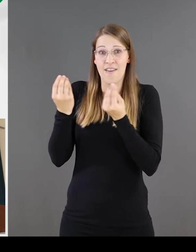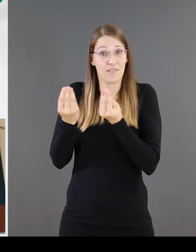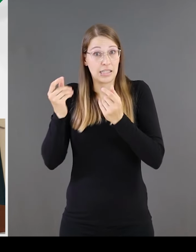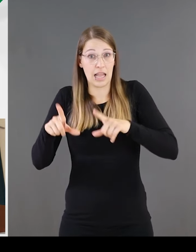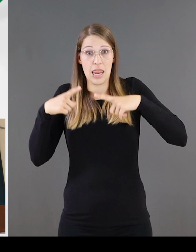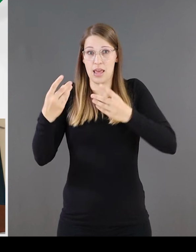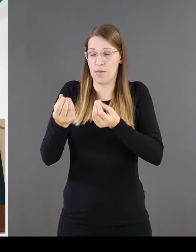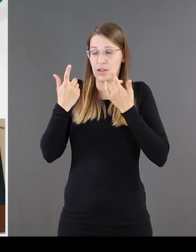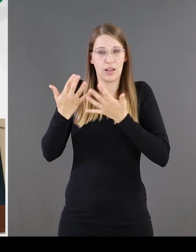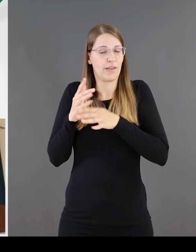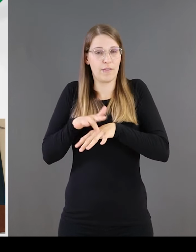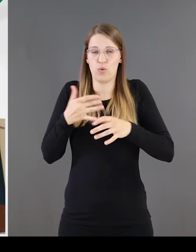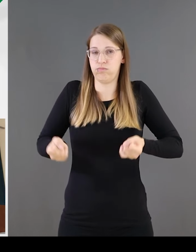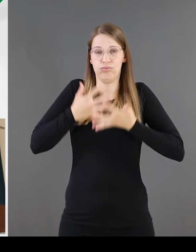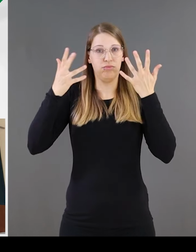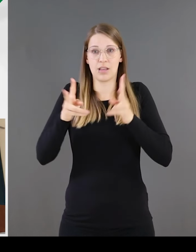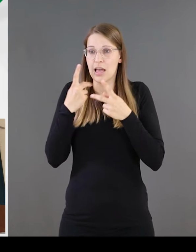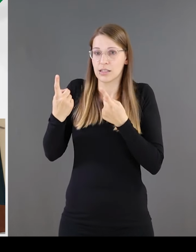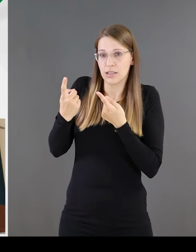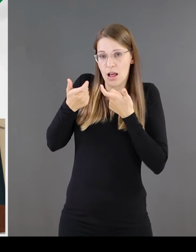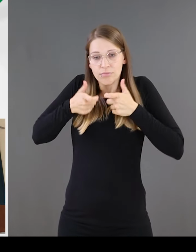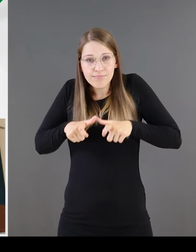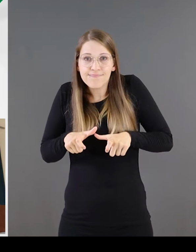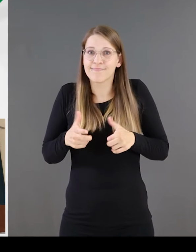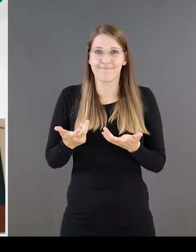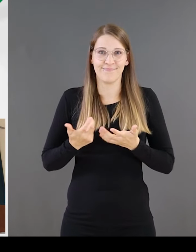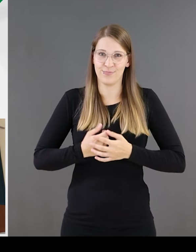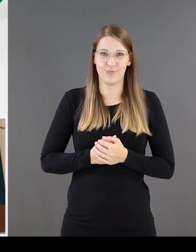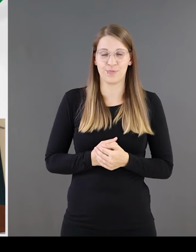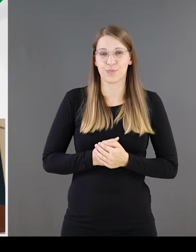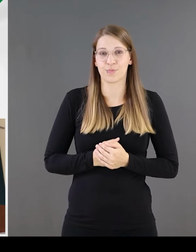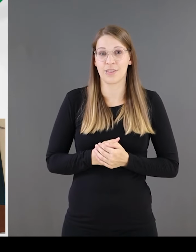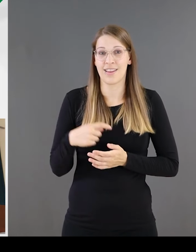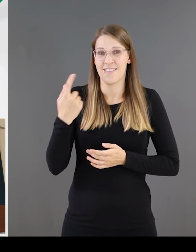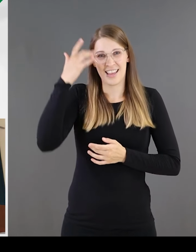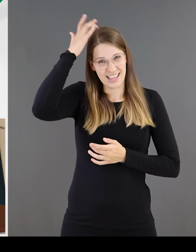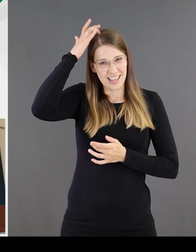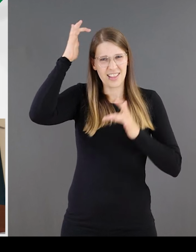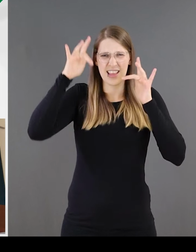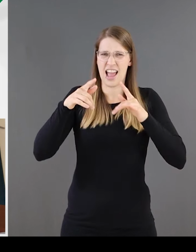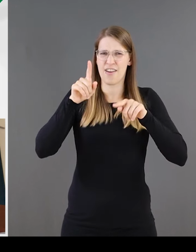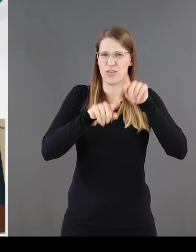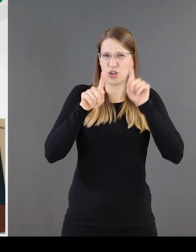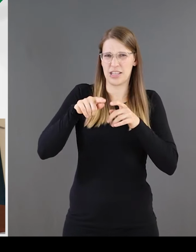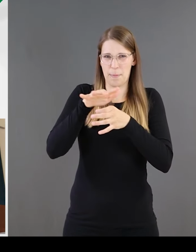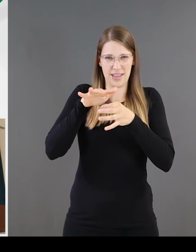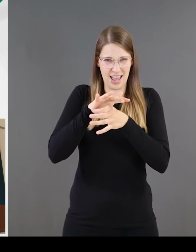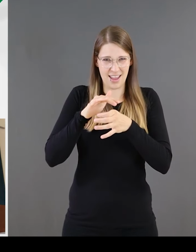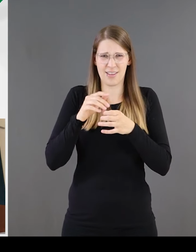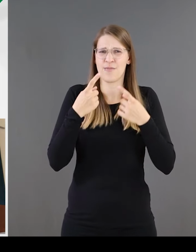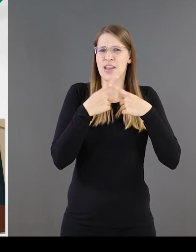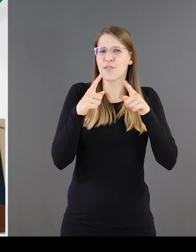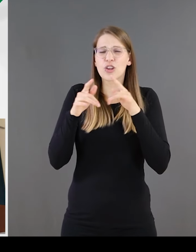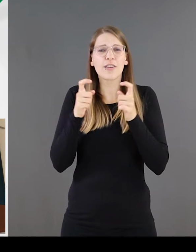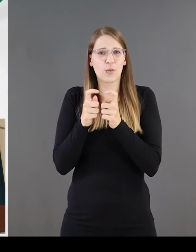Gefühlen ausgeliefert, ohne etwas dagegen tun zu können. In unserem Gehirn gibt es verschiedene Gehirnareale, die für